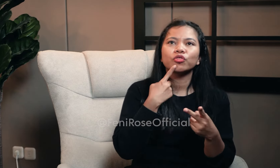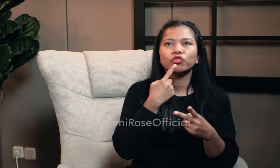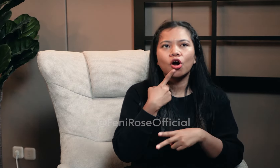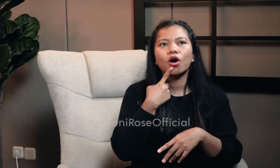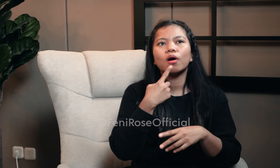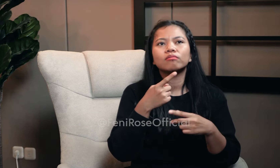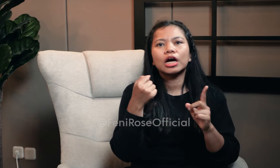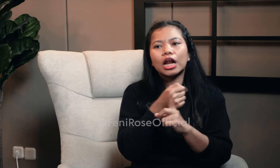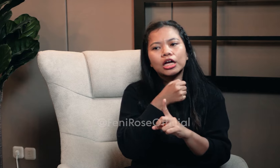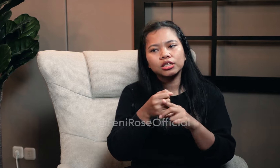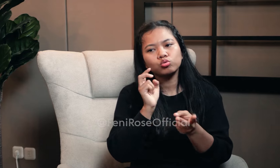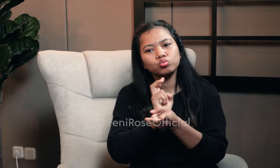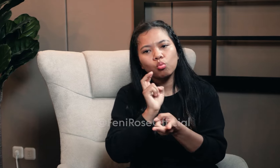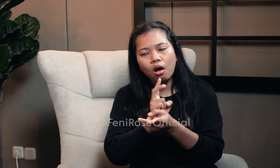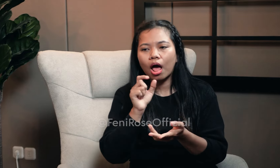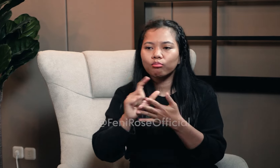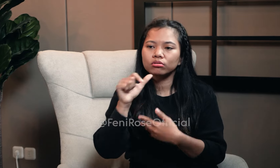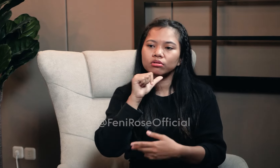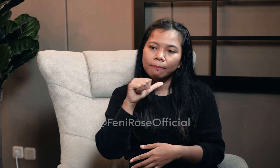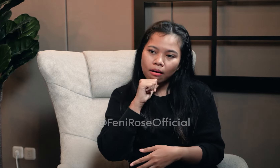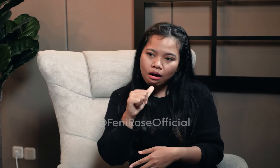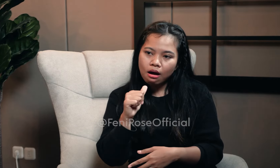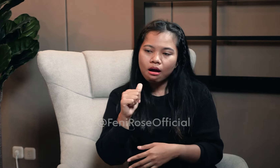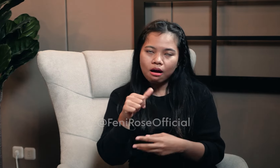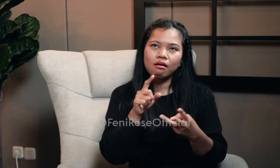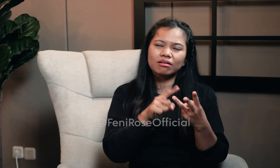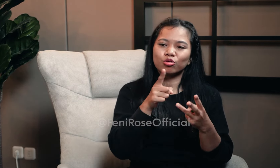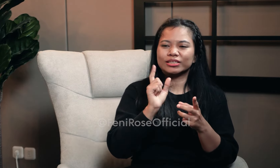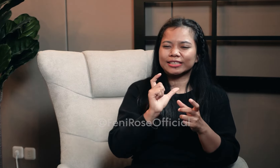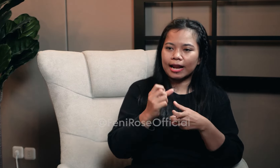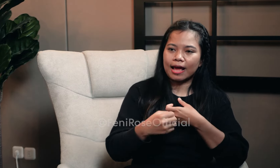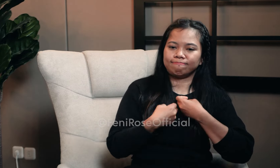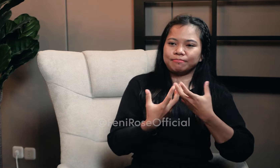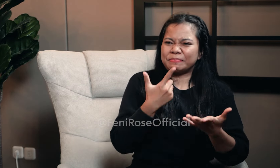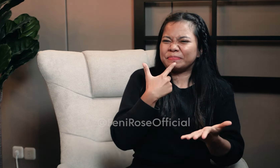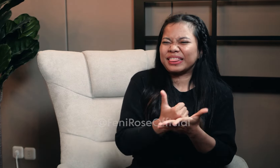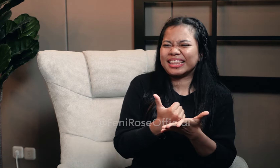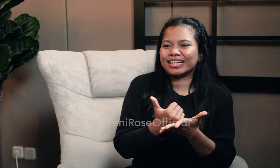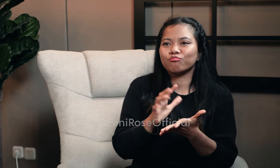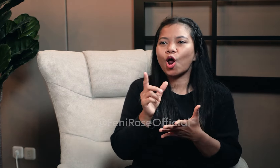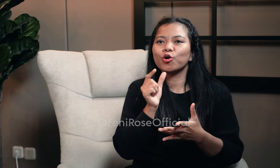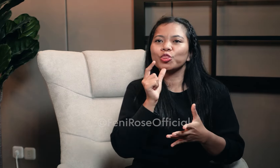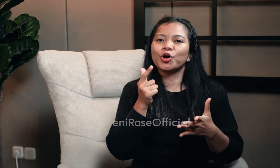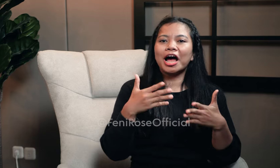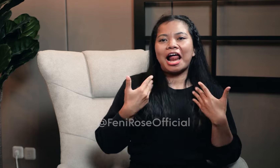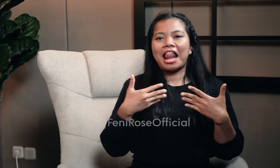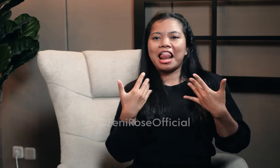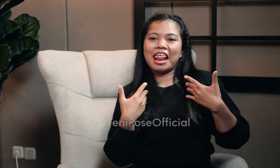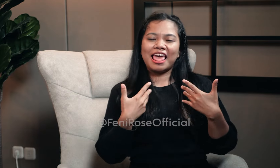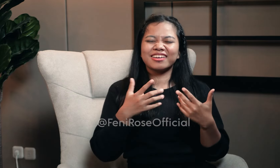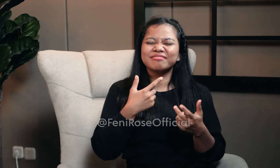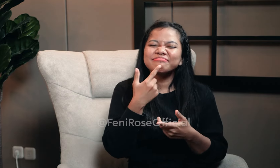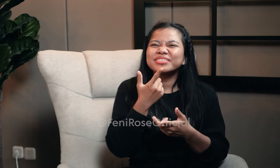isyarat he terus menjelaskan mengenai kekerasan seksual eh bukan untuk